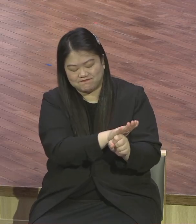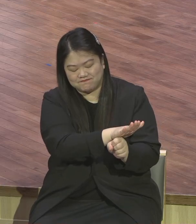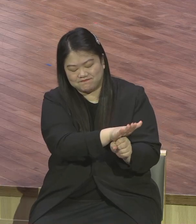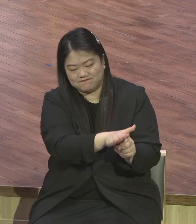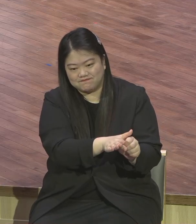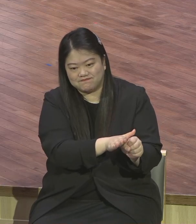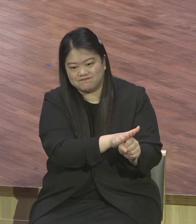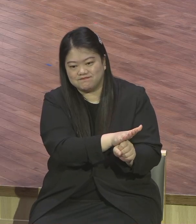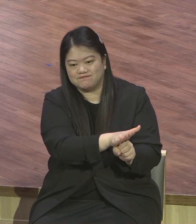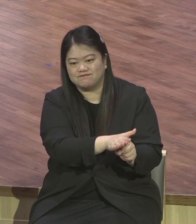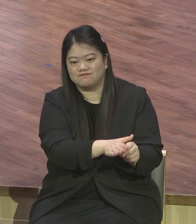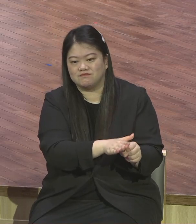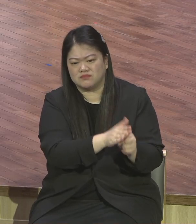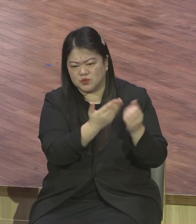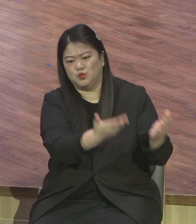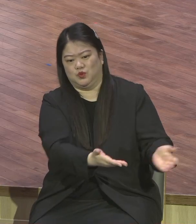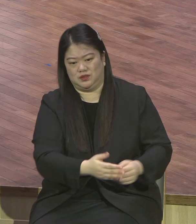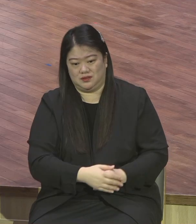자비예요.